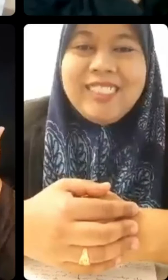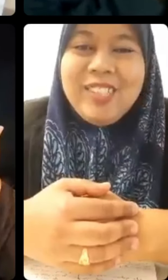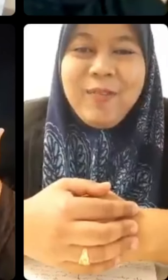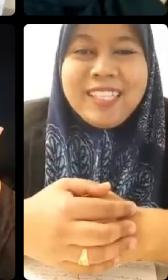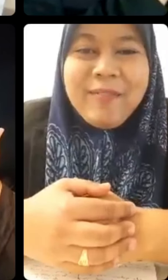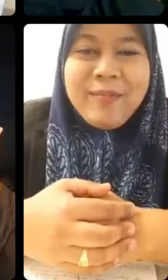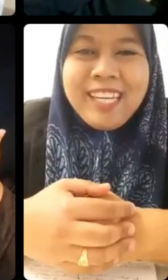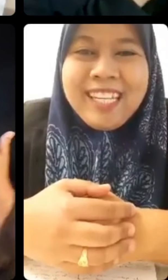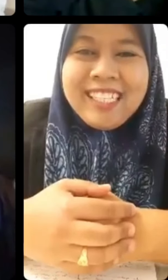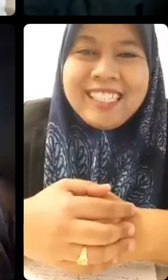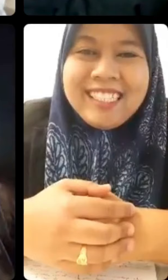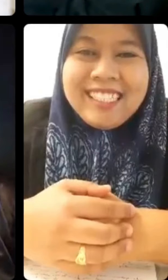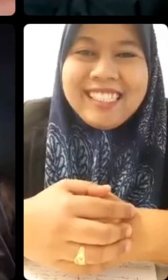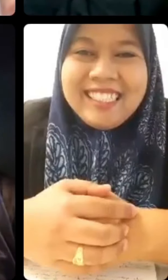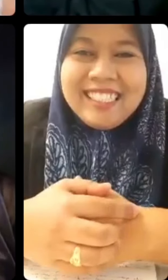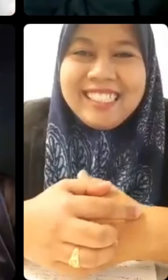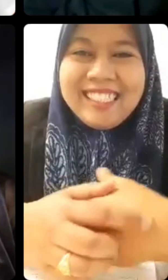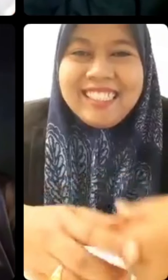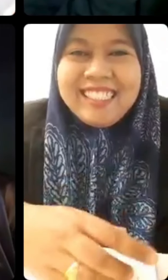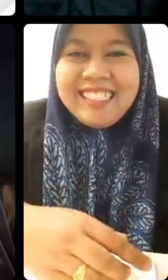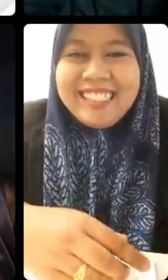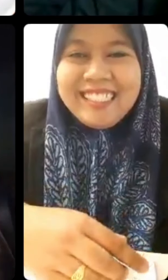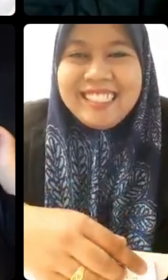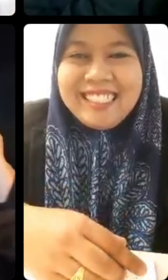Itu je untuk jawapan saya yang pertama ni.